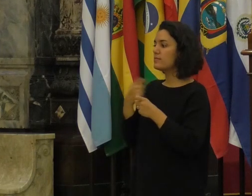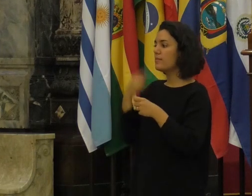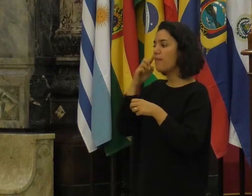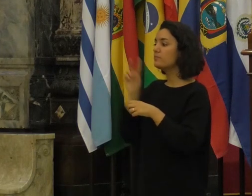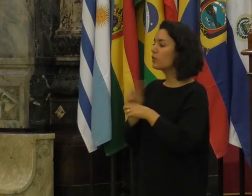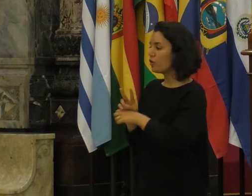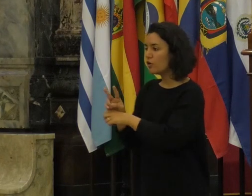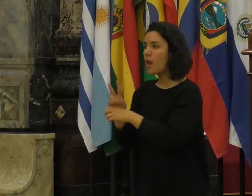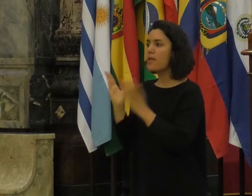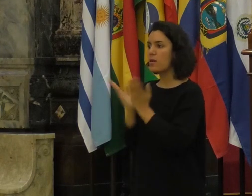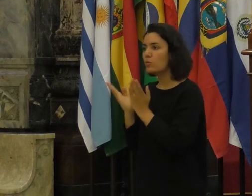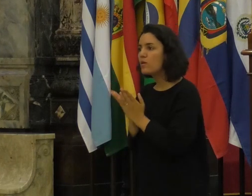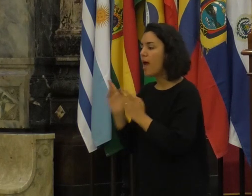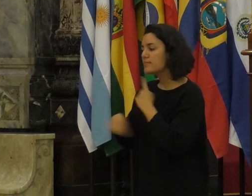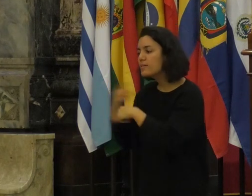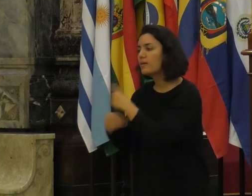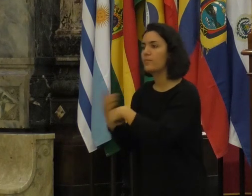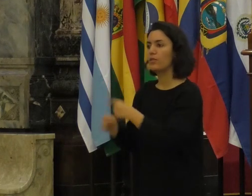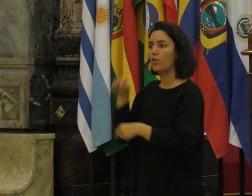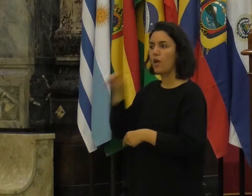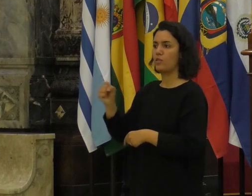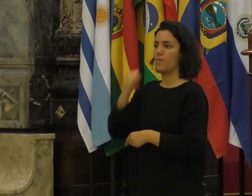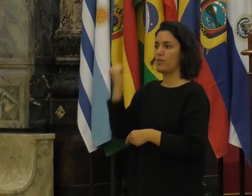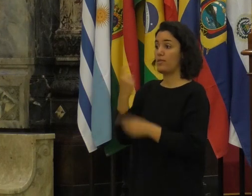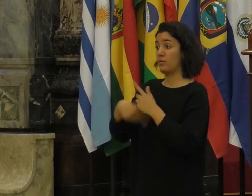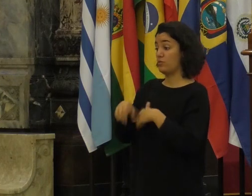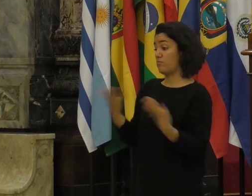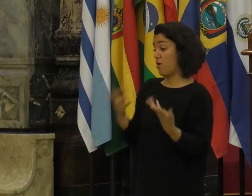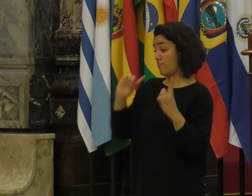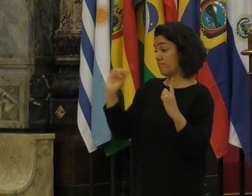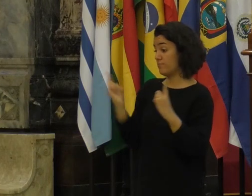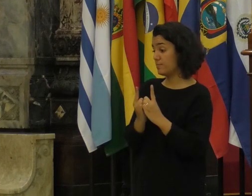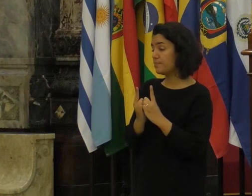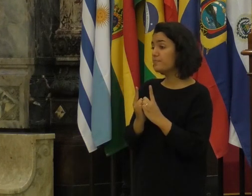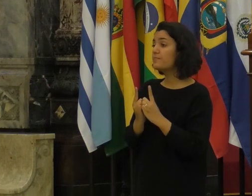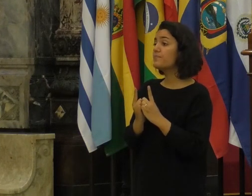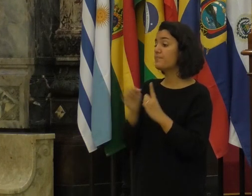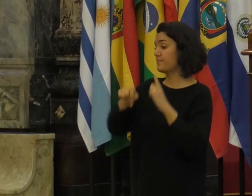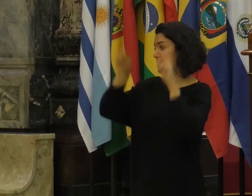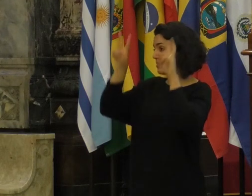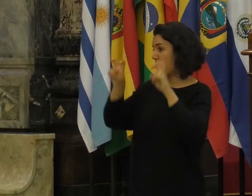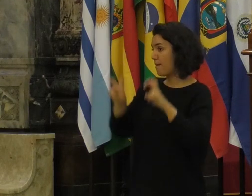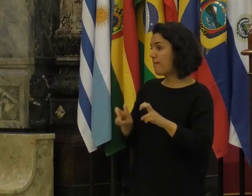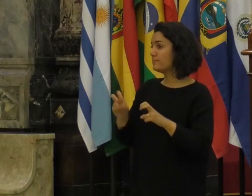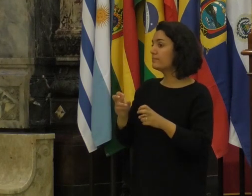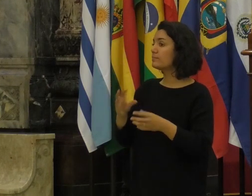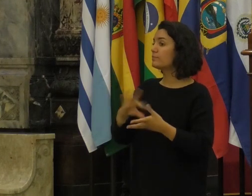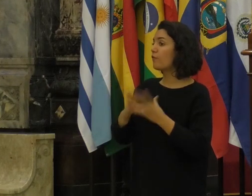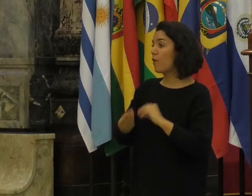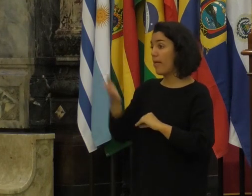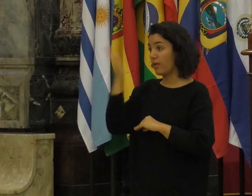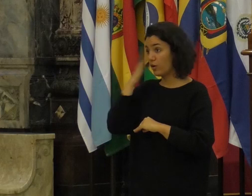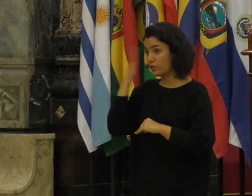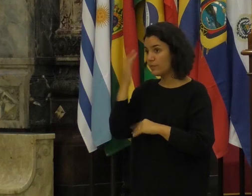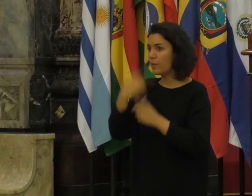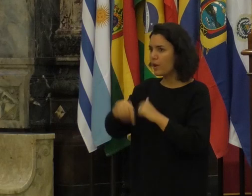estudio. He resumido, de alguna manera, todo este tema de los modos de conocimiento, pero es muy importante